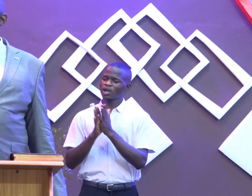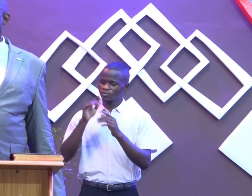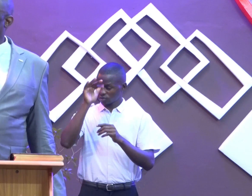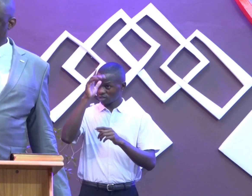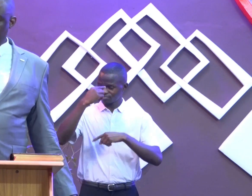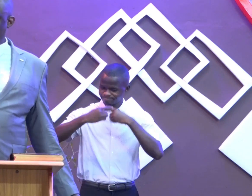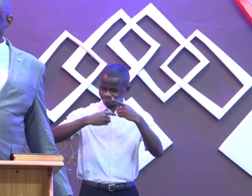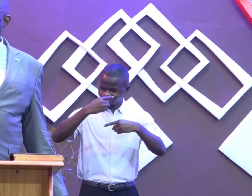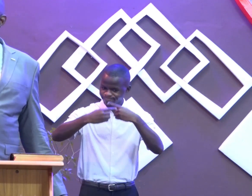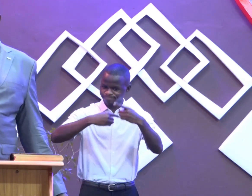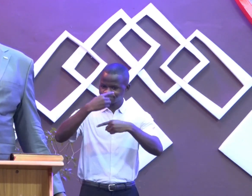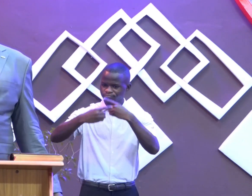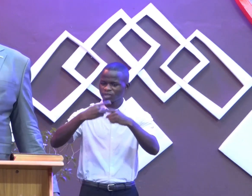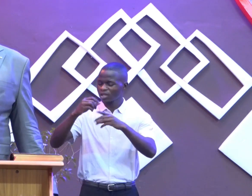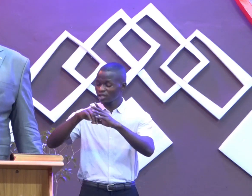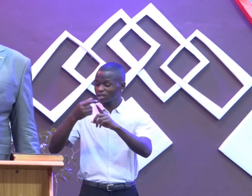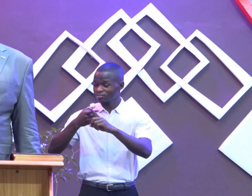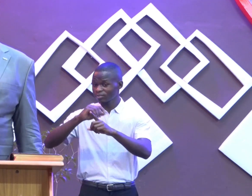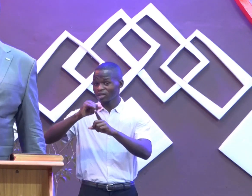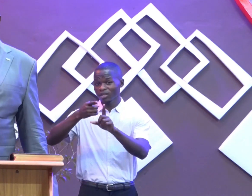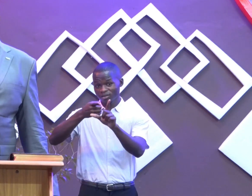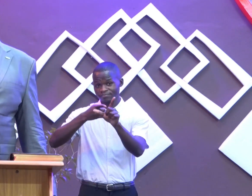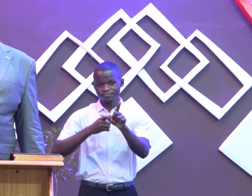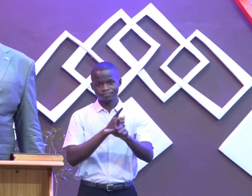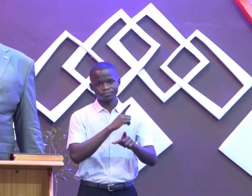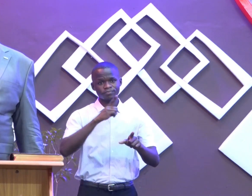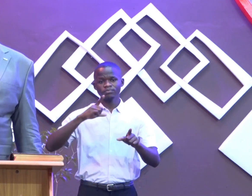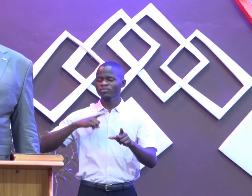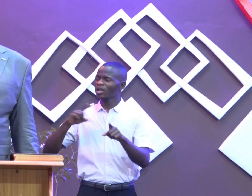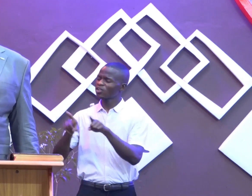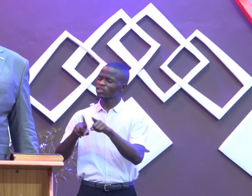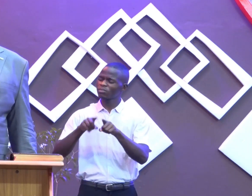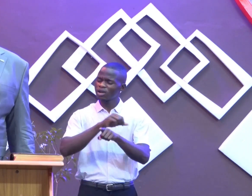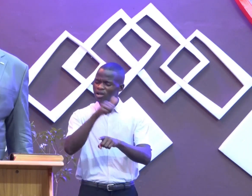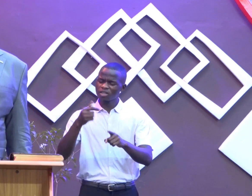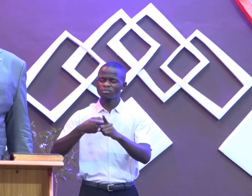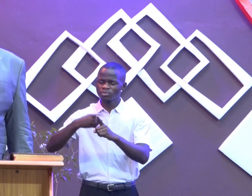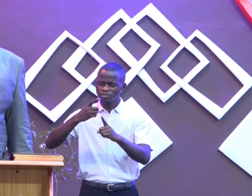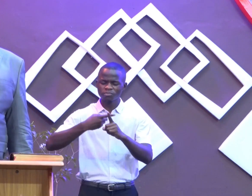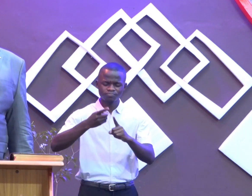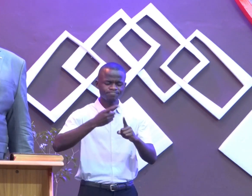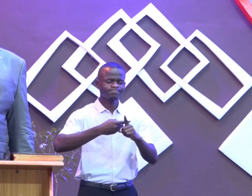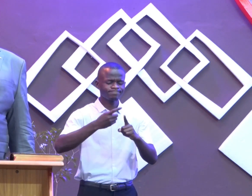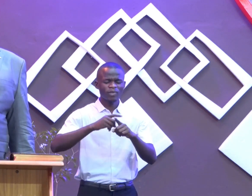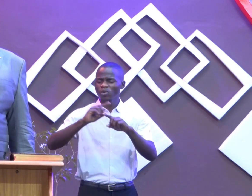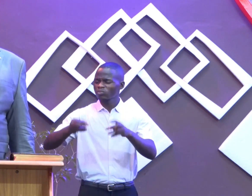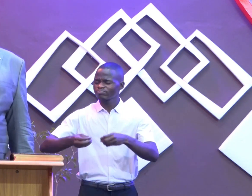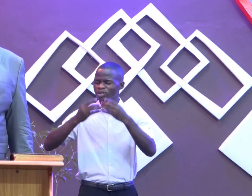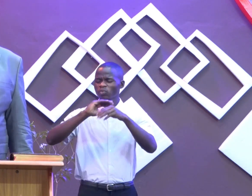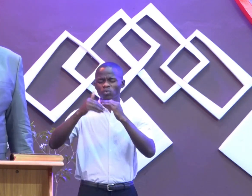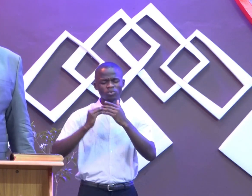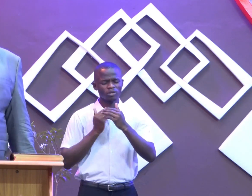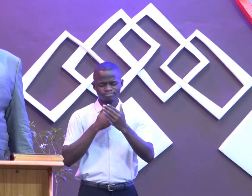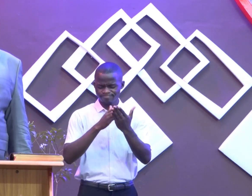yo mwezi gono kwa July na imiezi jeneji na dako tukuwa maziga